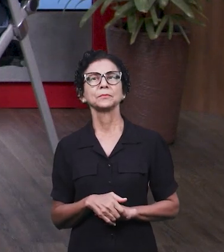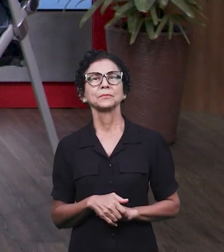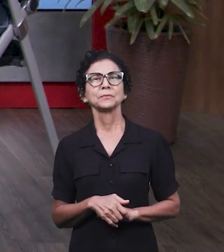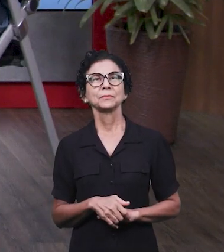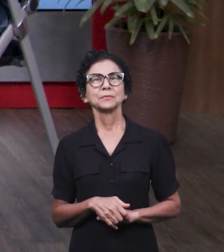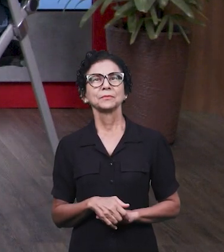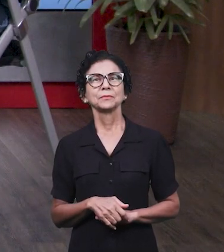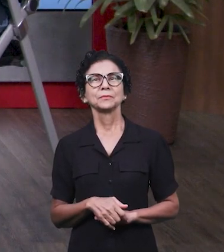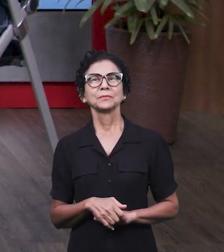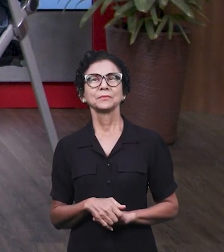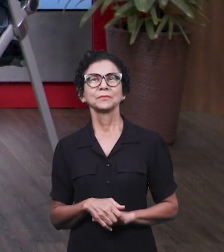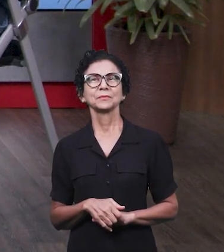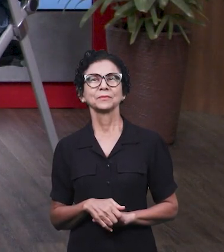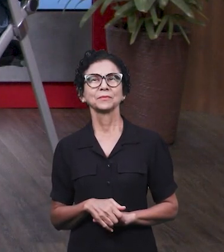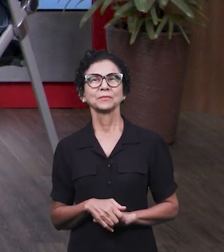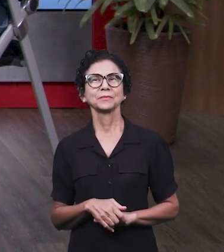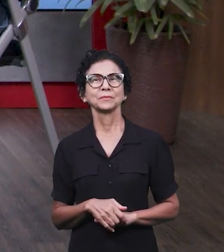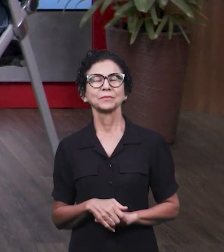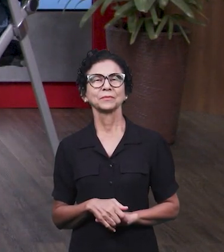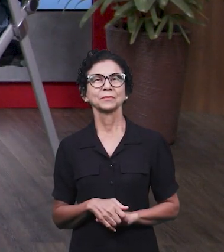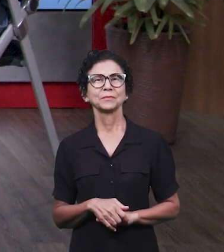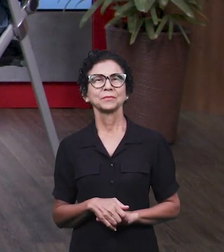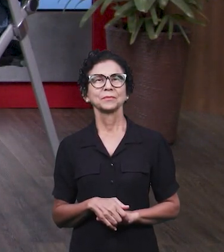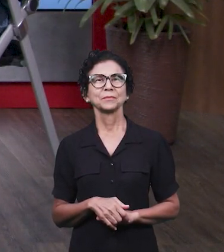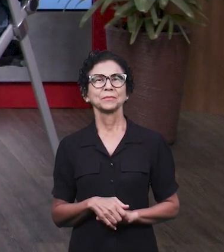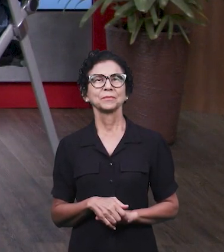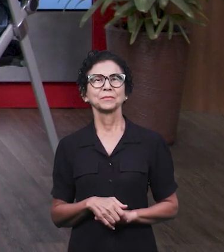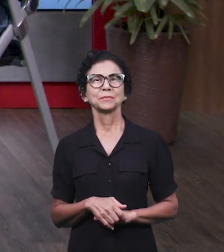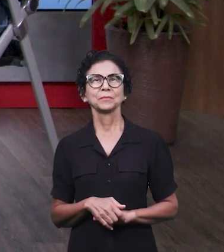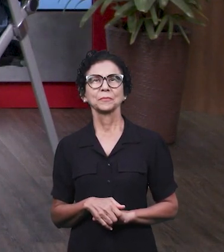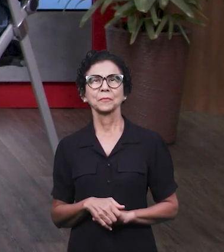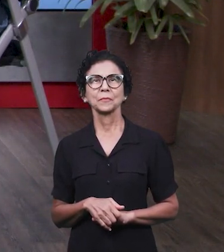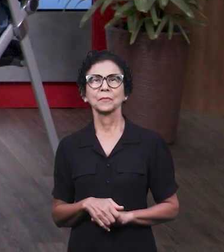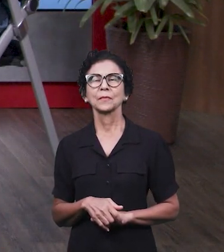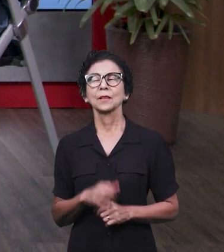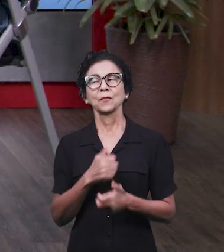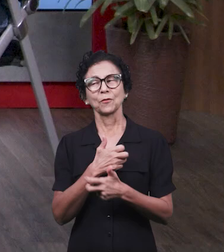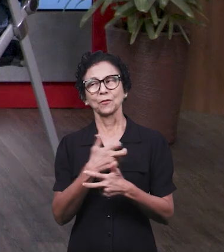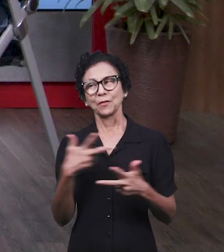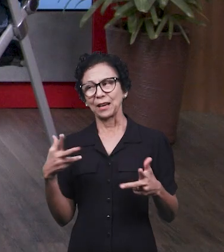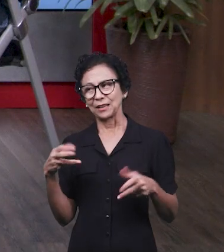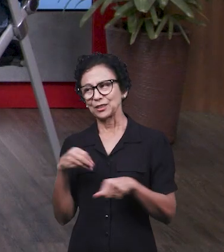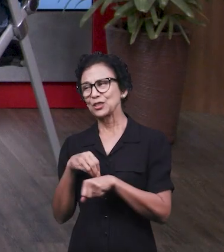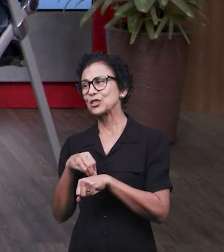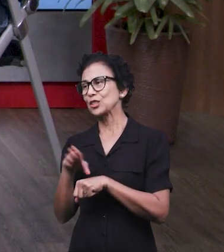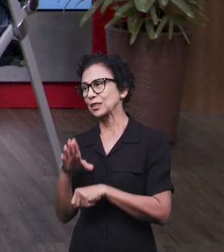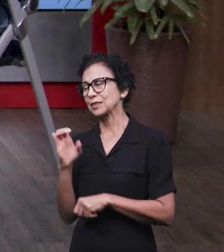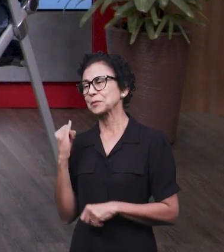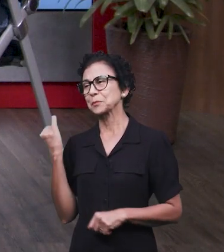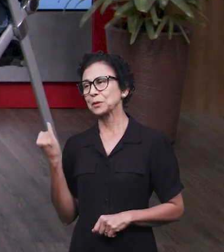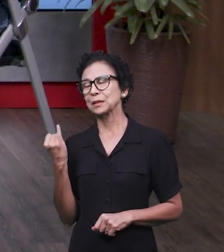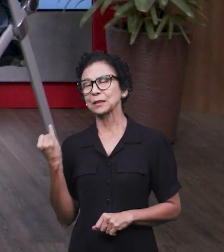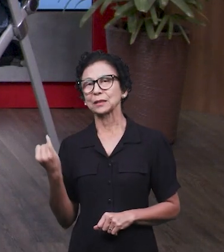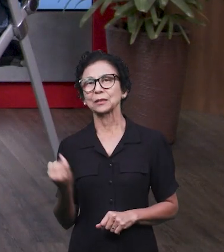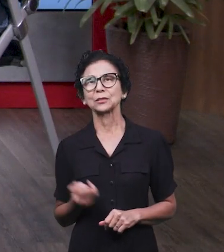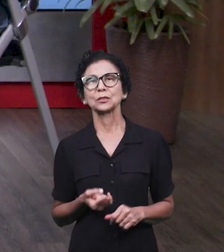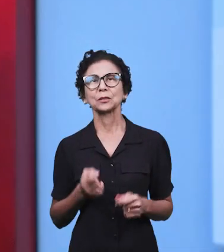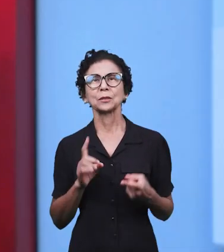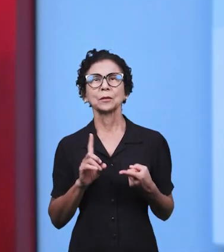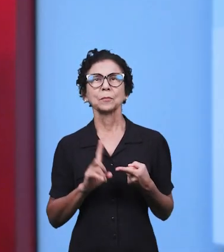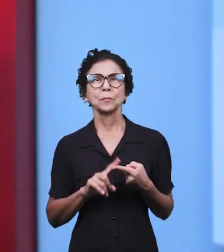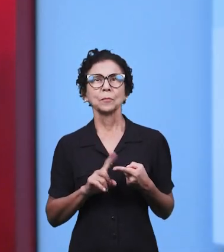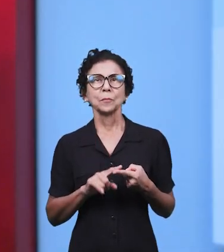para fornecer para nós? Várias dicas, né, Leonice? Muito importante. Primeiramente, vamos